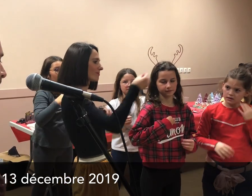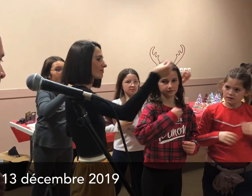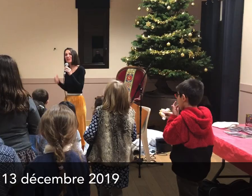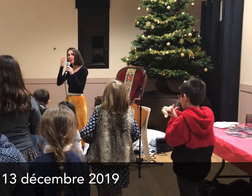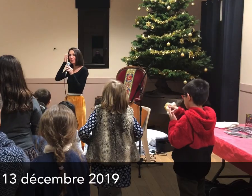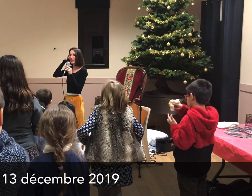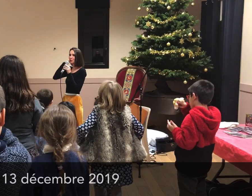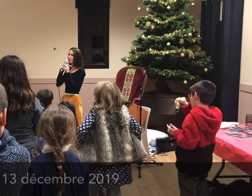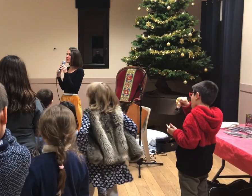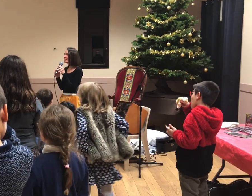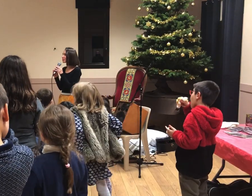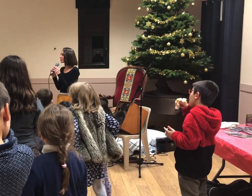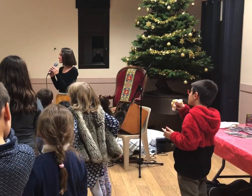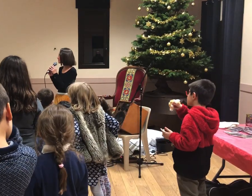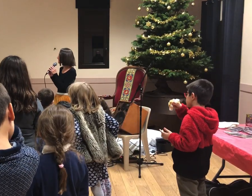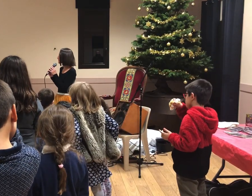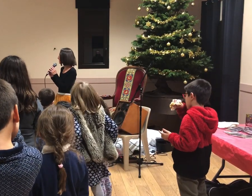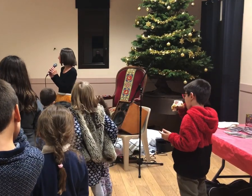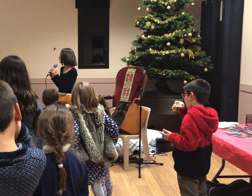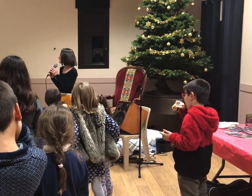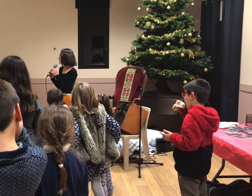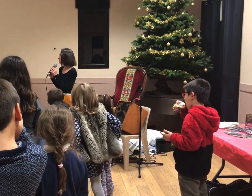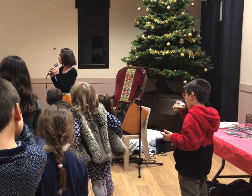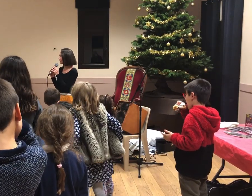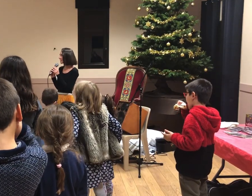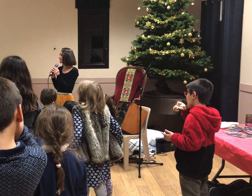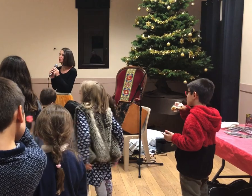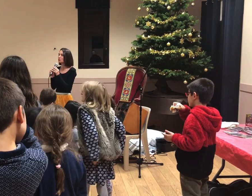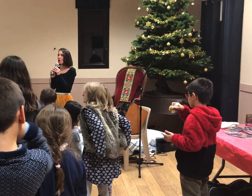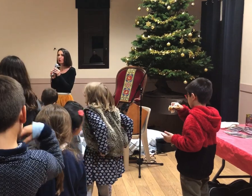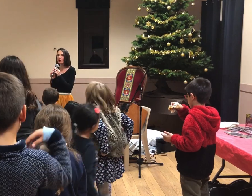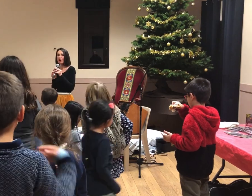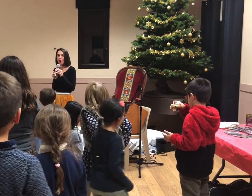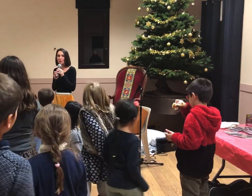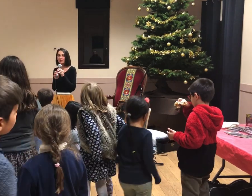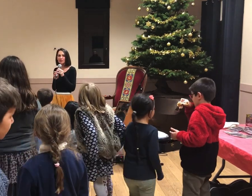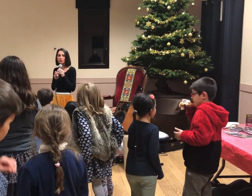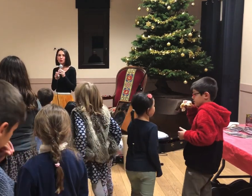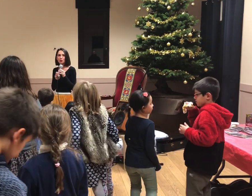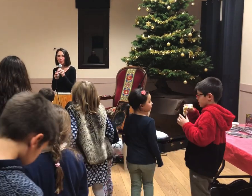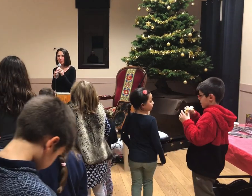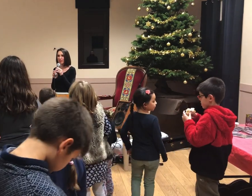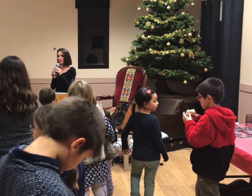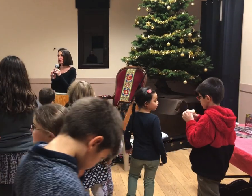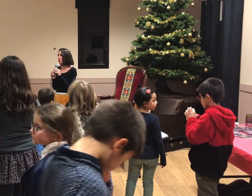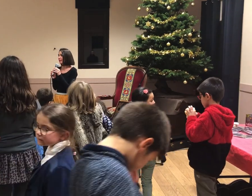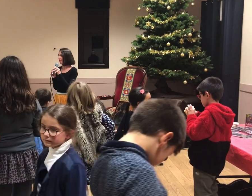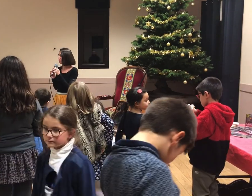donc cet atelier de sensibilisation à la langue des signes française qui est langue au même titre que l'anglais l'espagnol l'italien